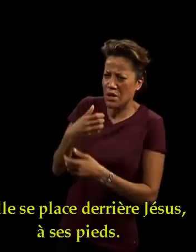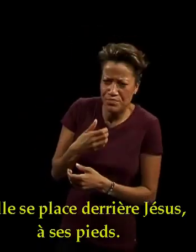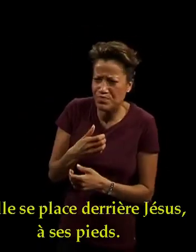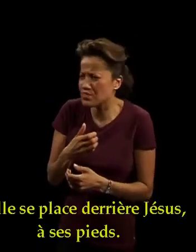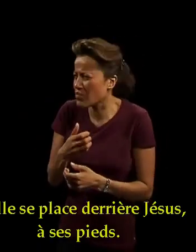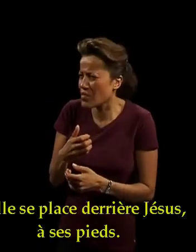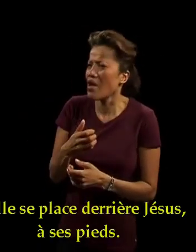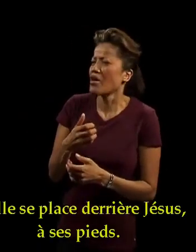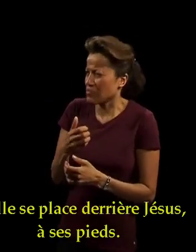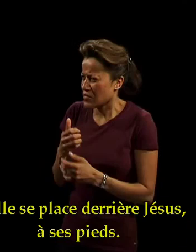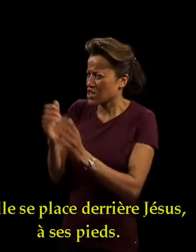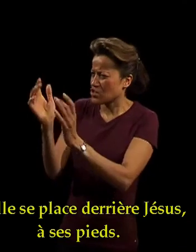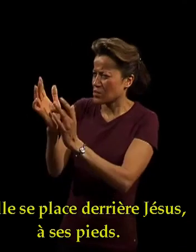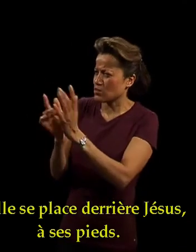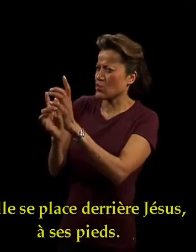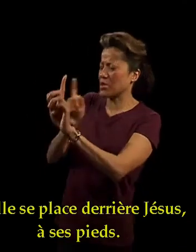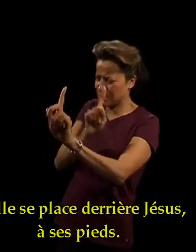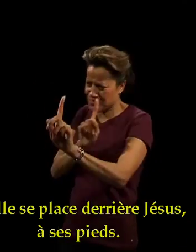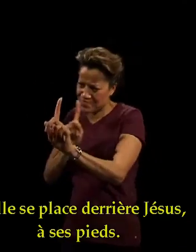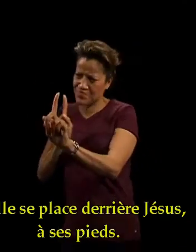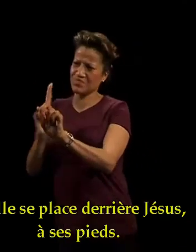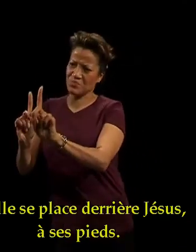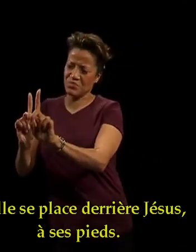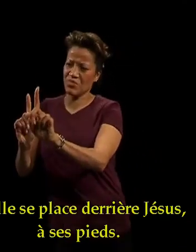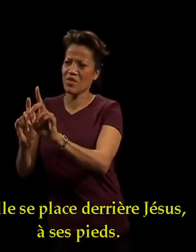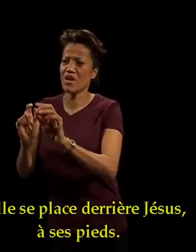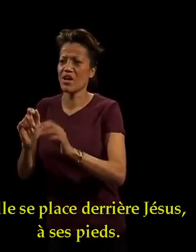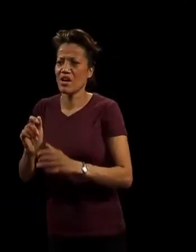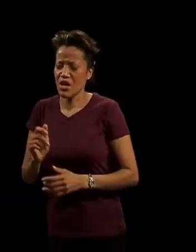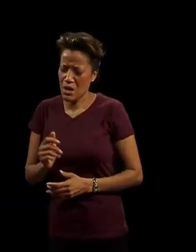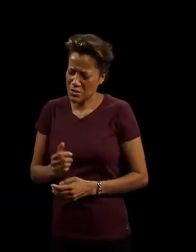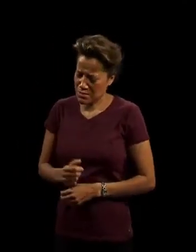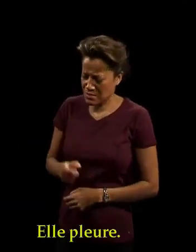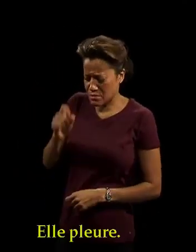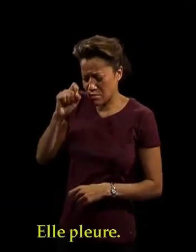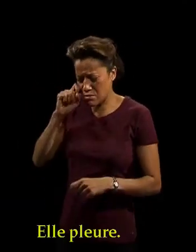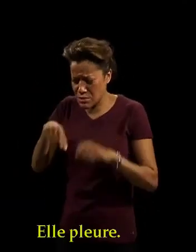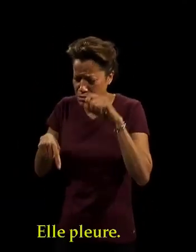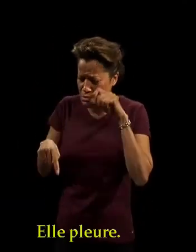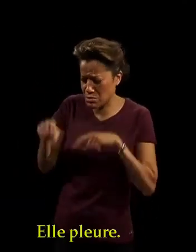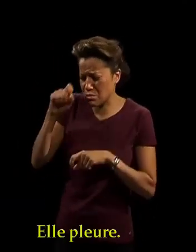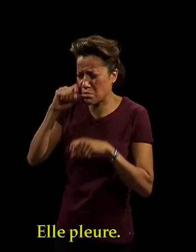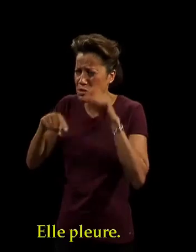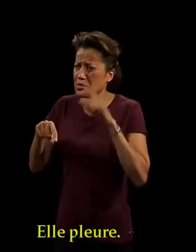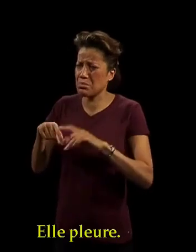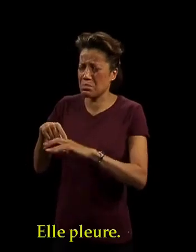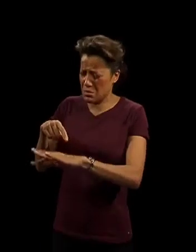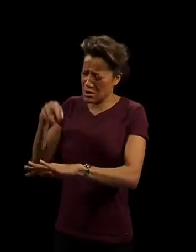Et elle se place derrière Jésus, à ses pieds. Elle pleure. Elle se met